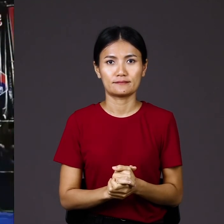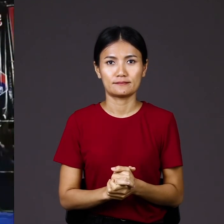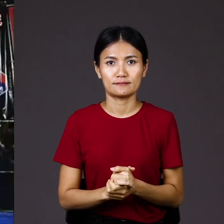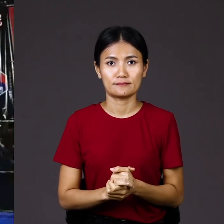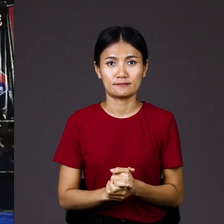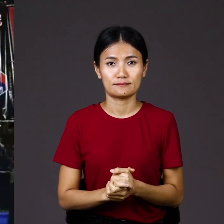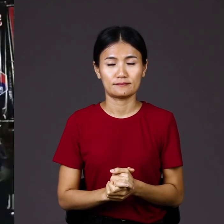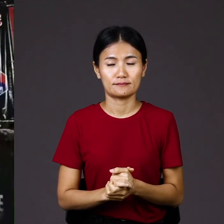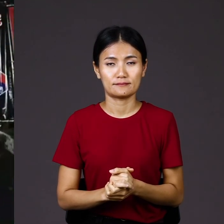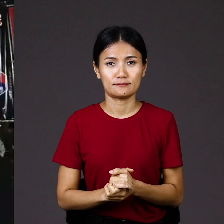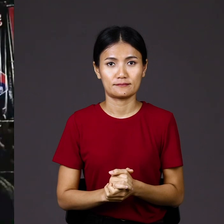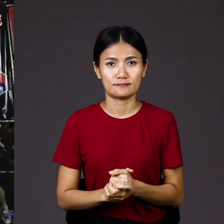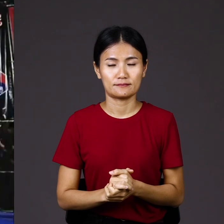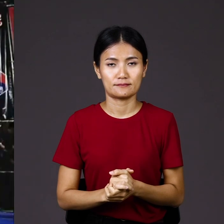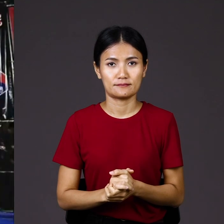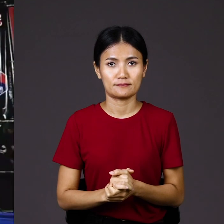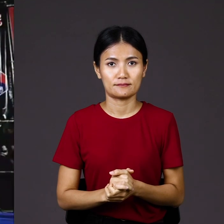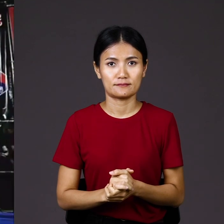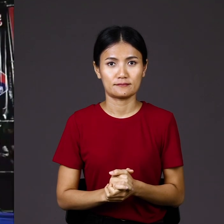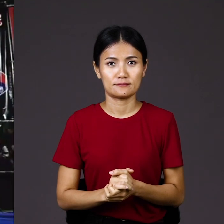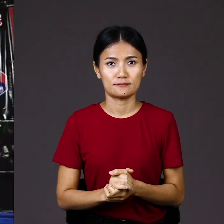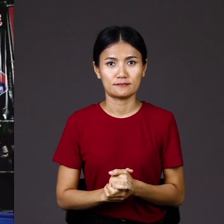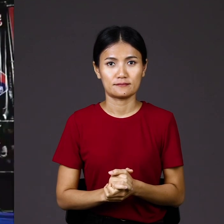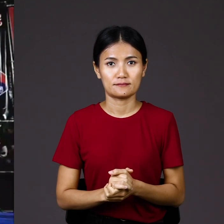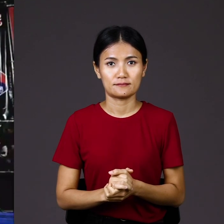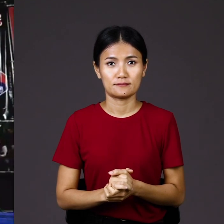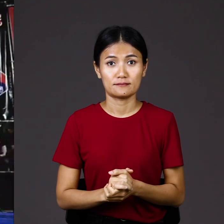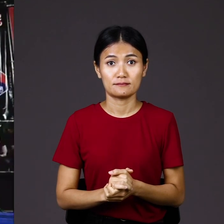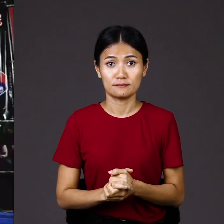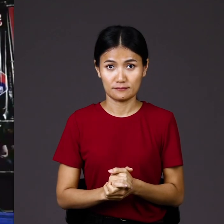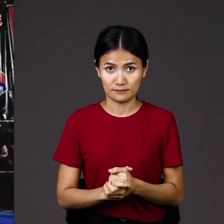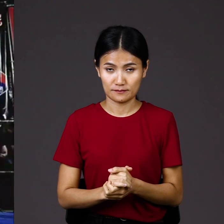พ่อแม่พี่น้องครับทุกท่านน่าจะเห็นแล้วว่า